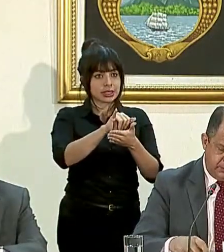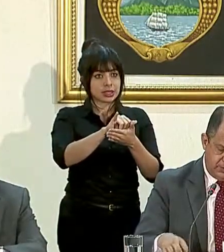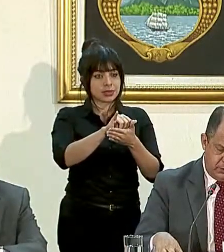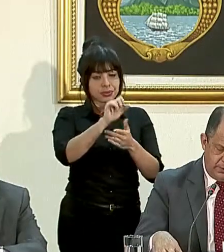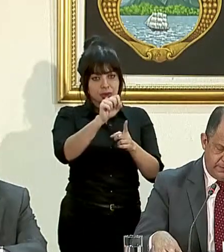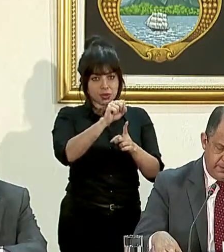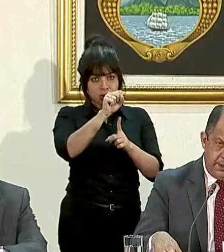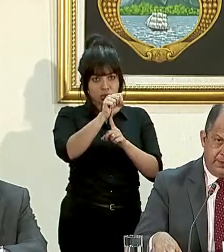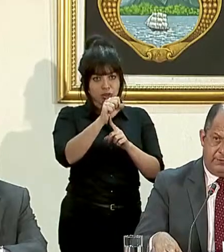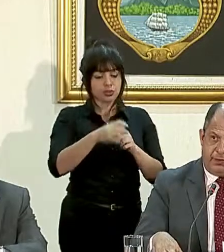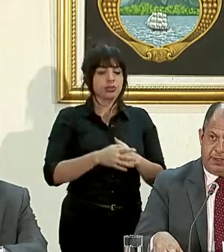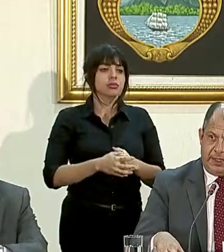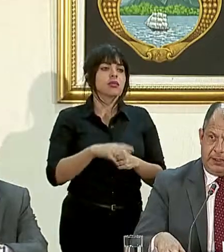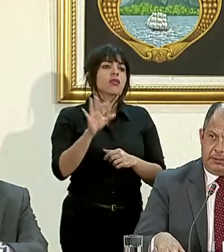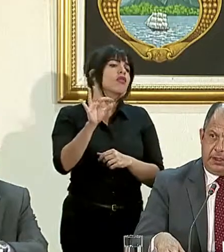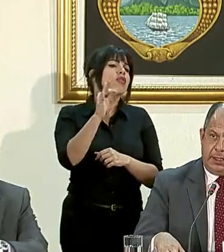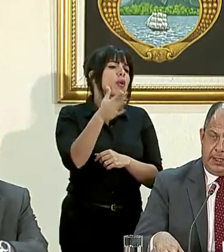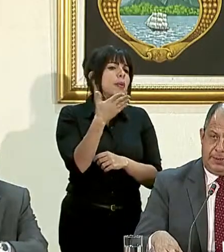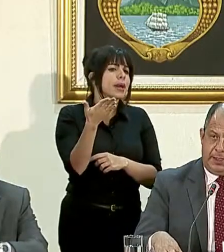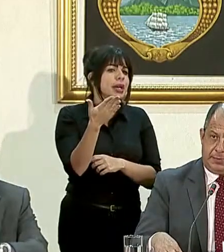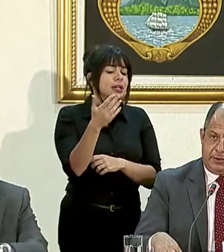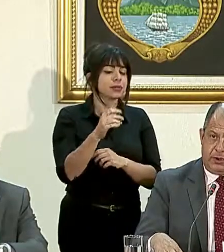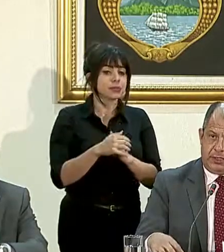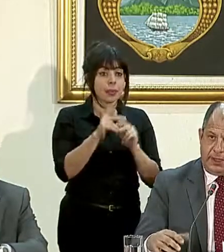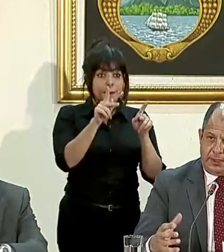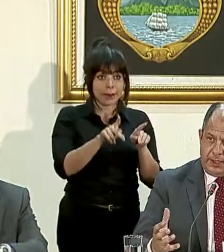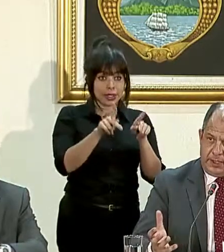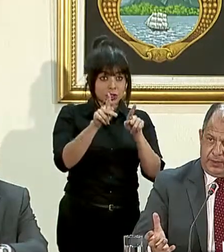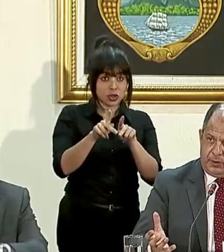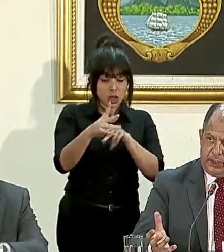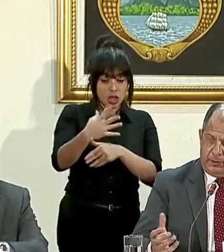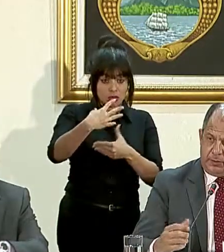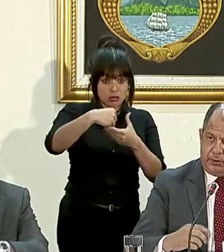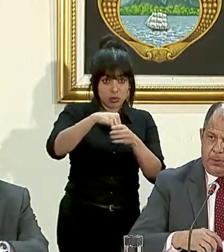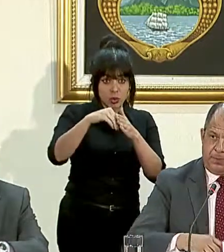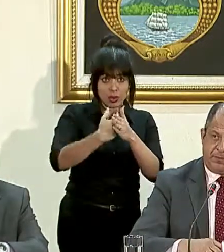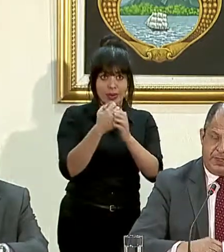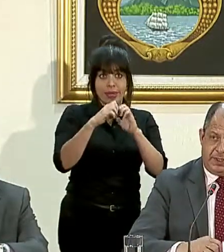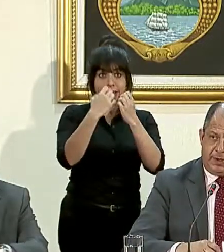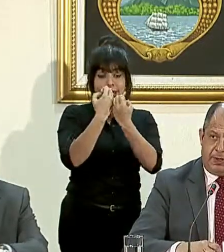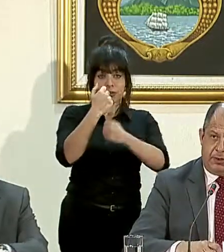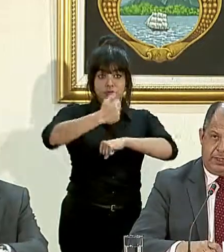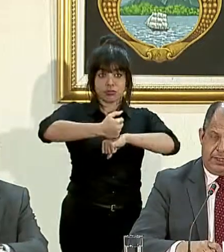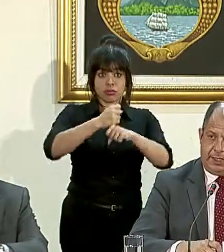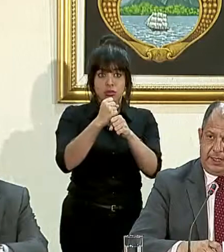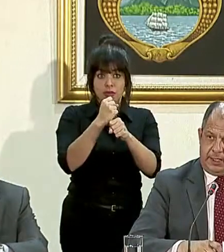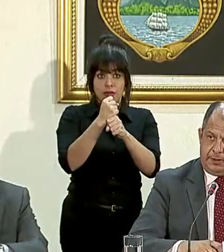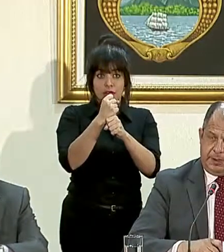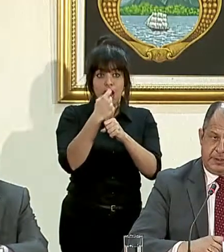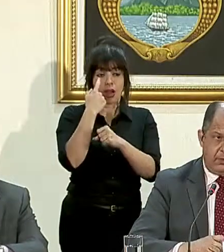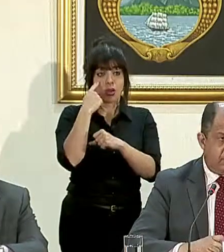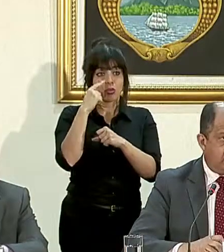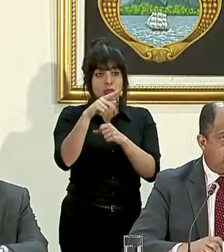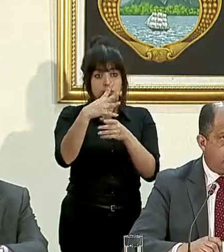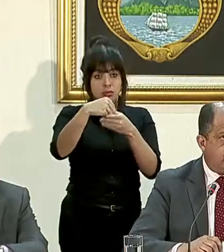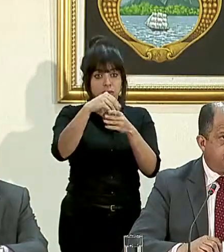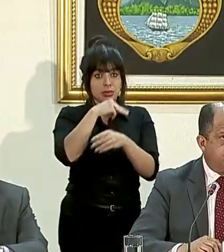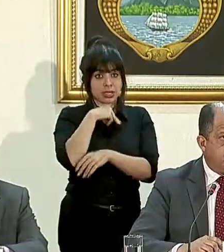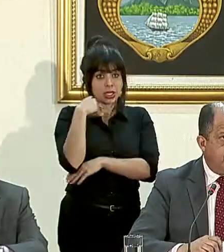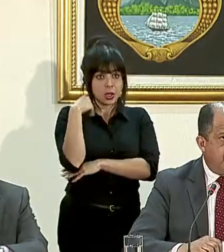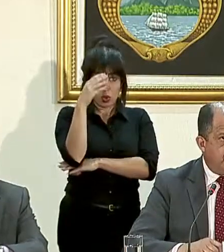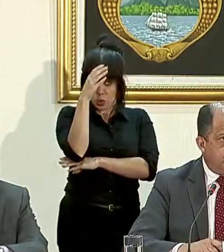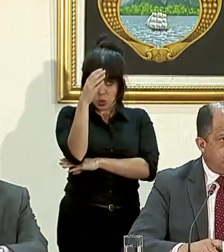esas situaciones de forma tal que la, las personas que integren el nuevo equipo de trabajo en la jerarquía del Ministerio de